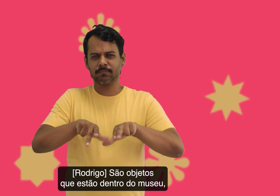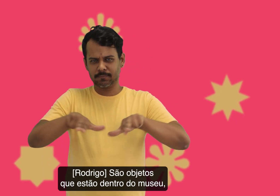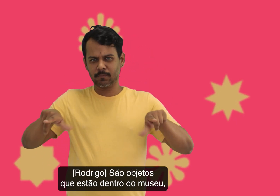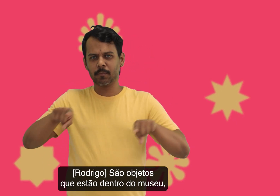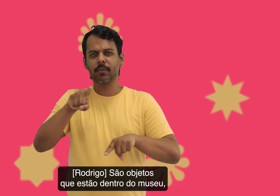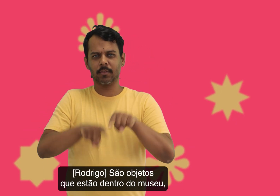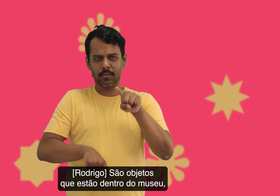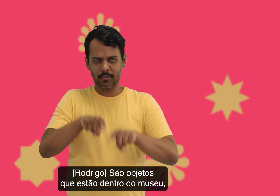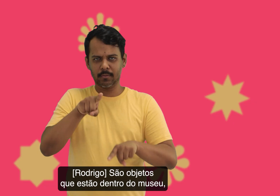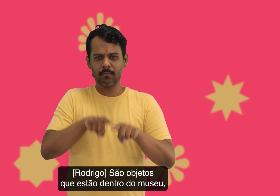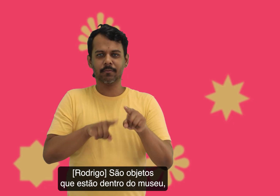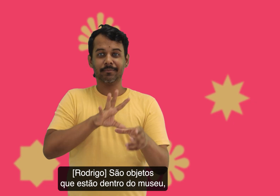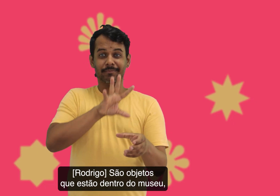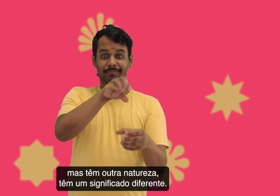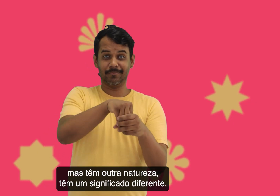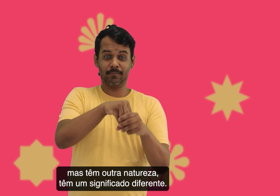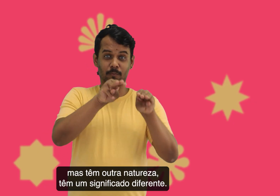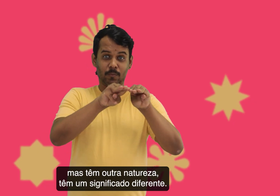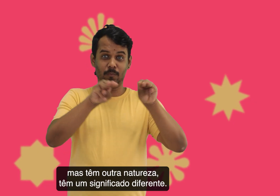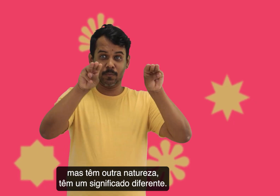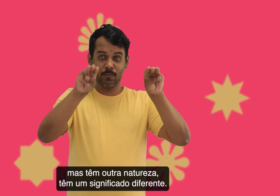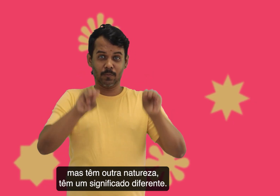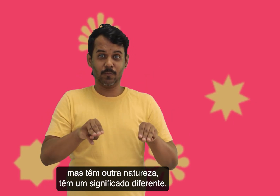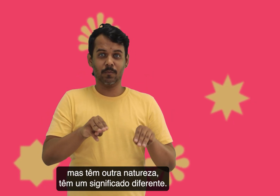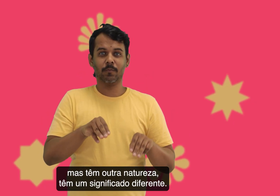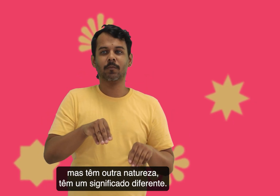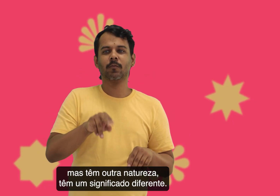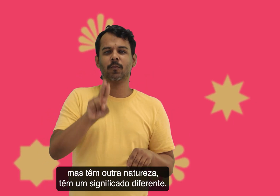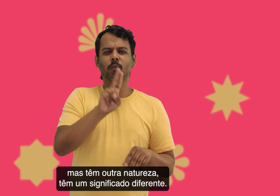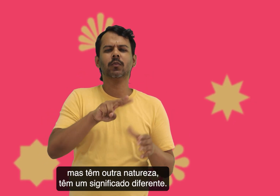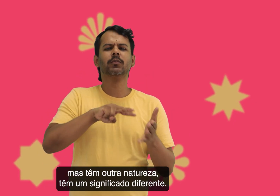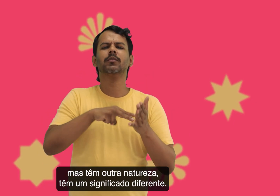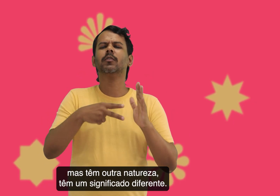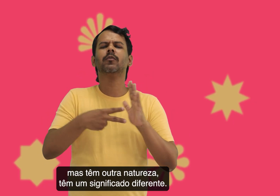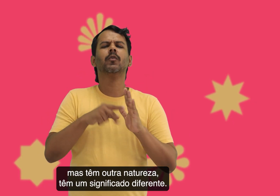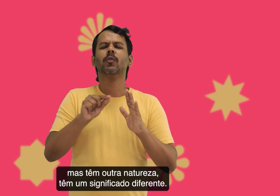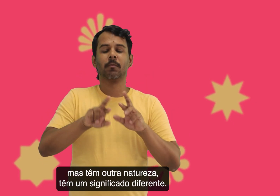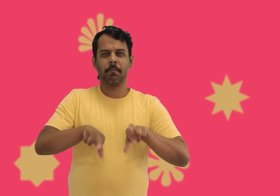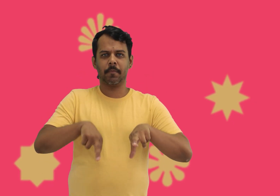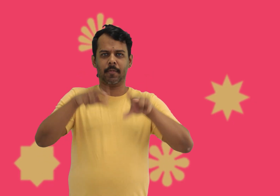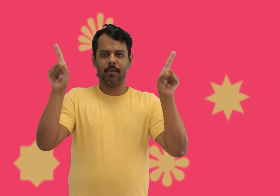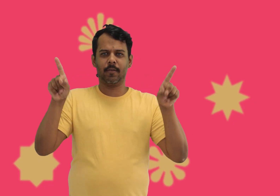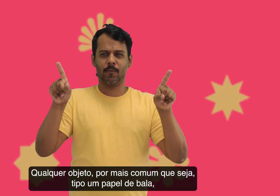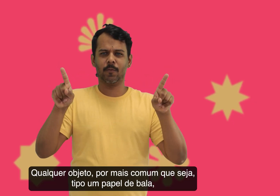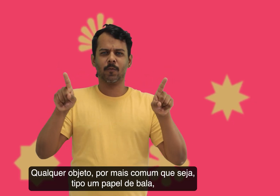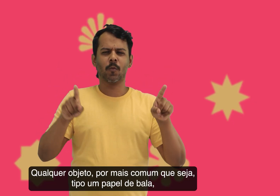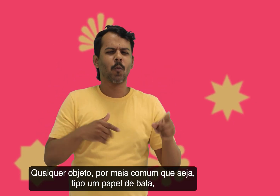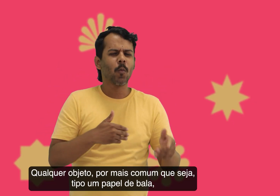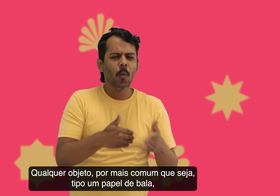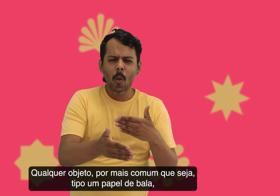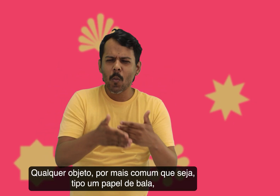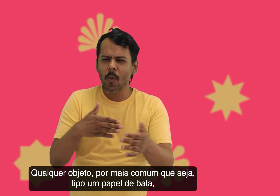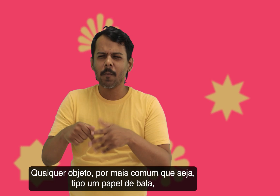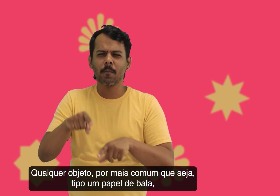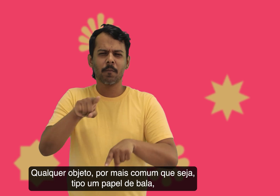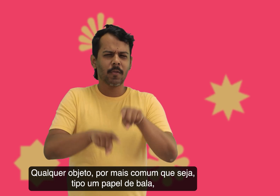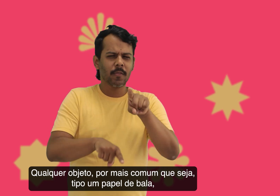São objetos que estão dentro do museu, mas têm outra natureza, têm um significado diferente, né? Qualquer objeto, por mais comum